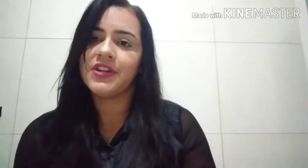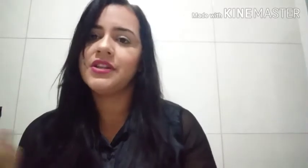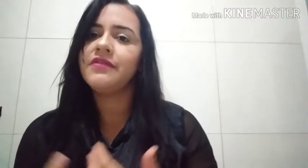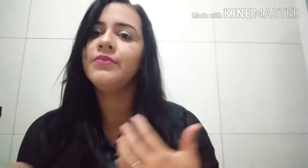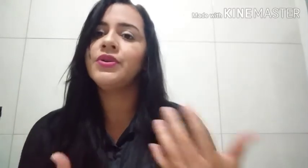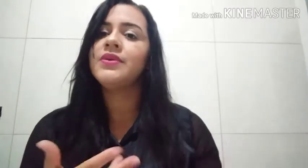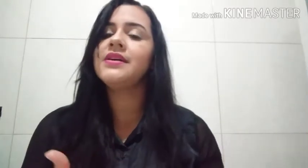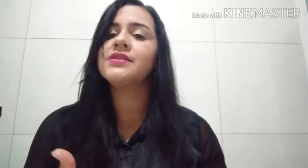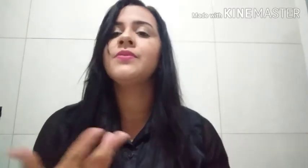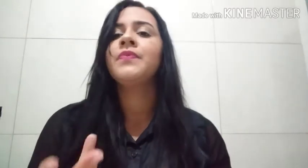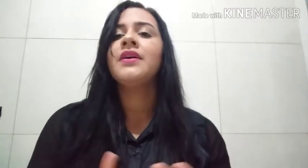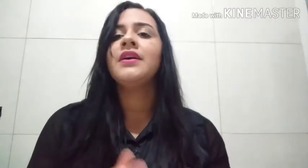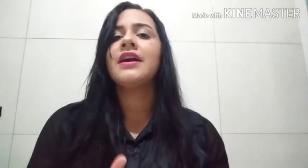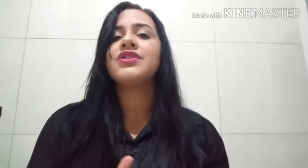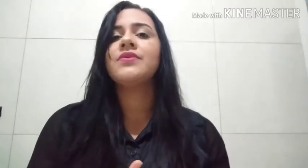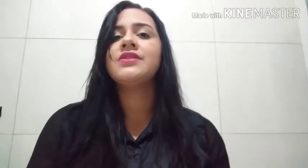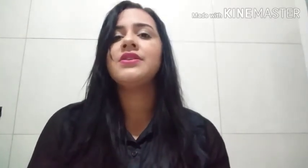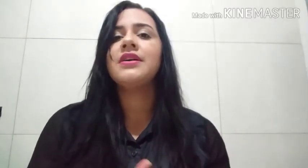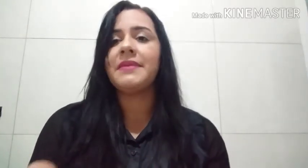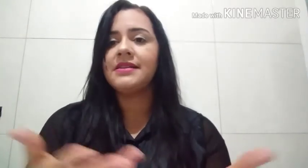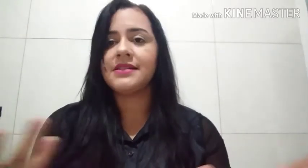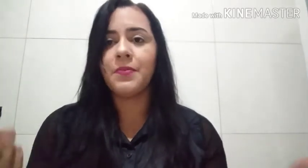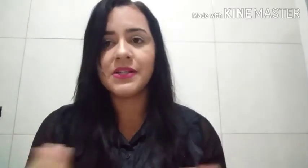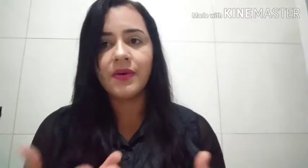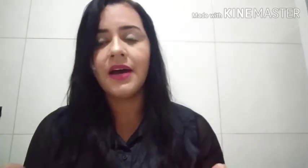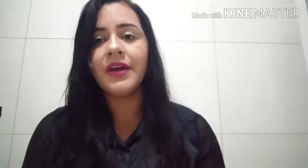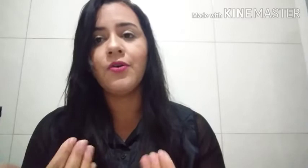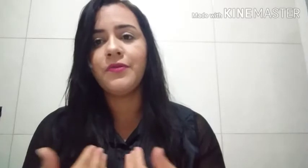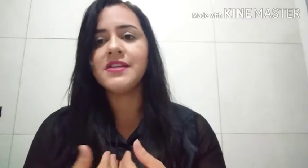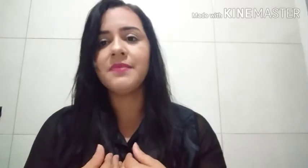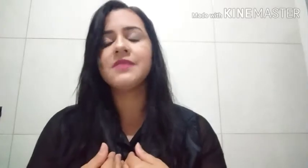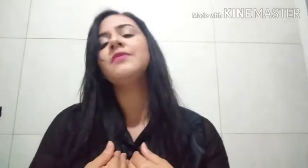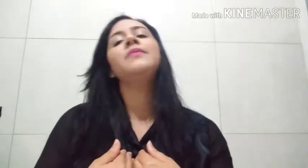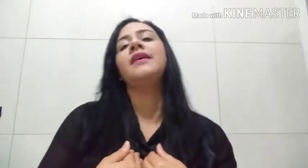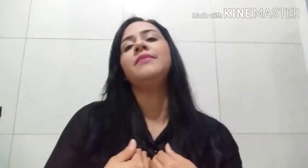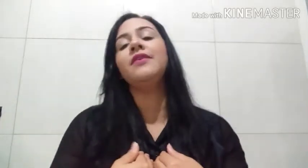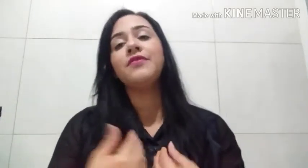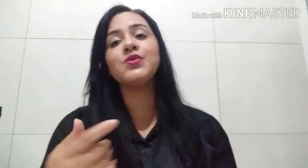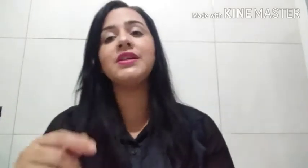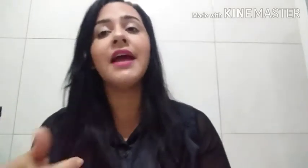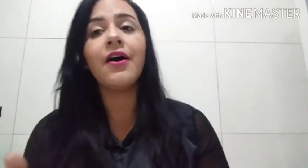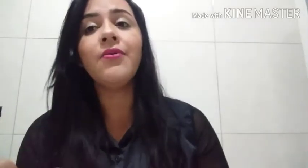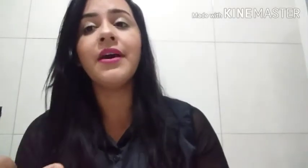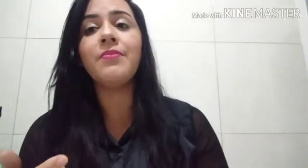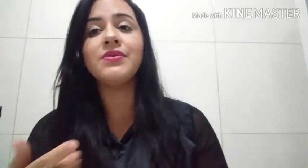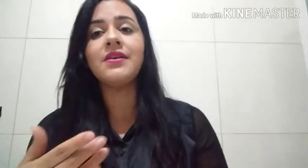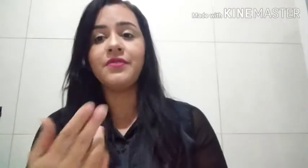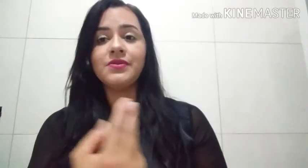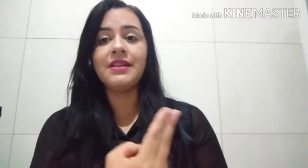vê muito isso em questões de apresentação pessoal, né? Como eu fiz mesmo, a minha, eu fiz o sinal, que é o meu, eu fiz o sinal,